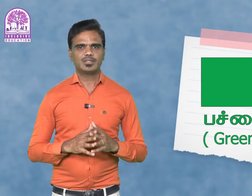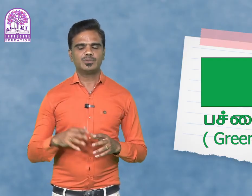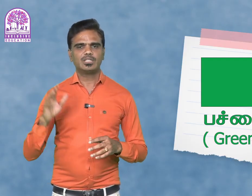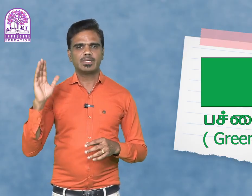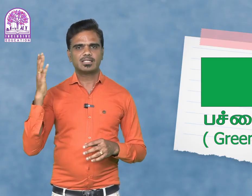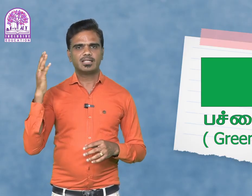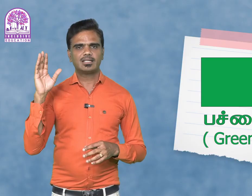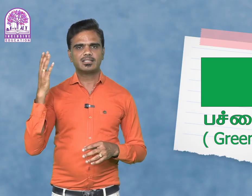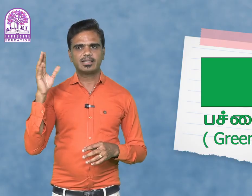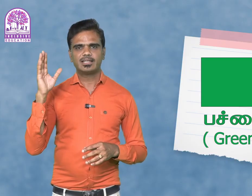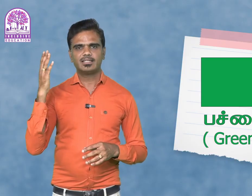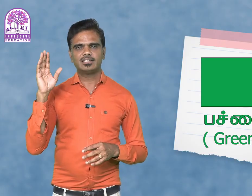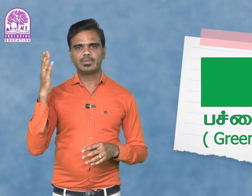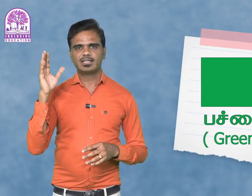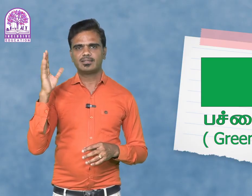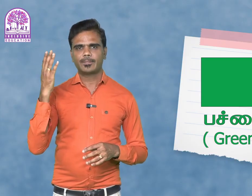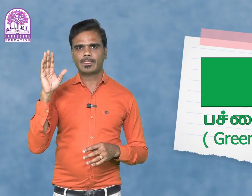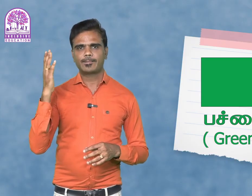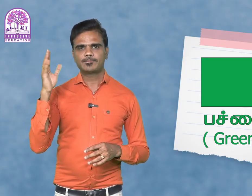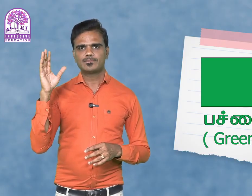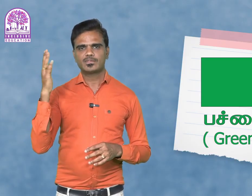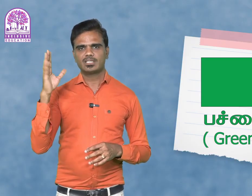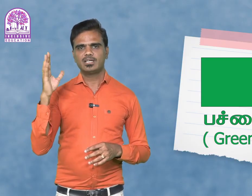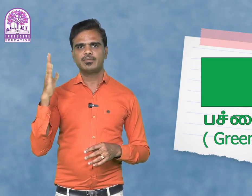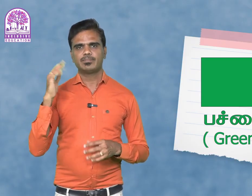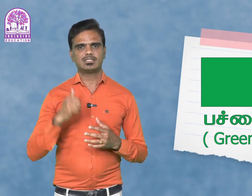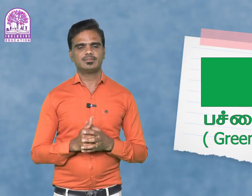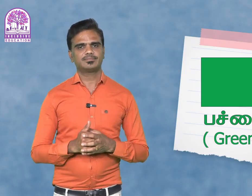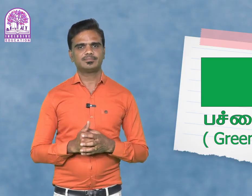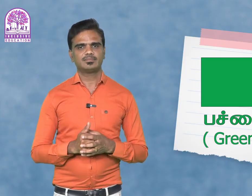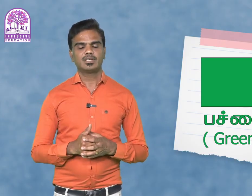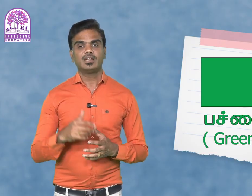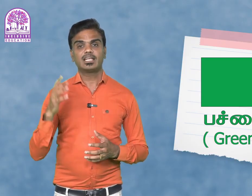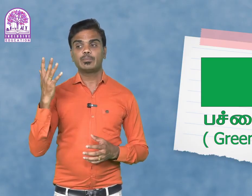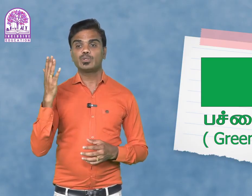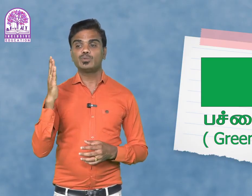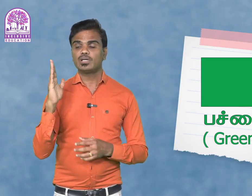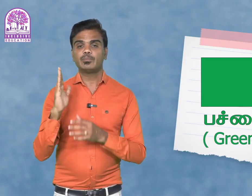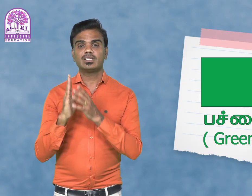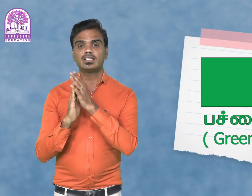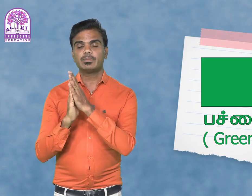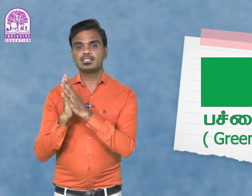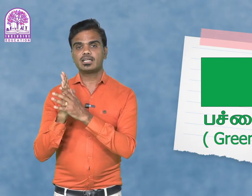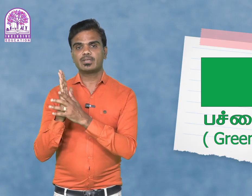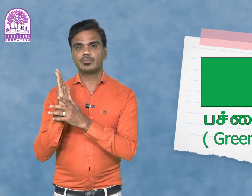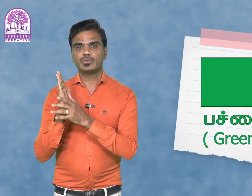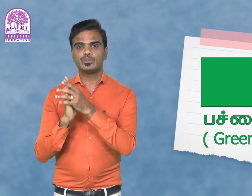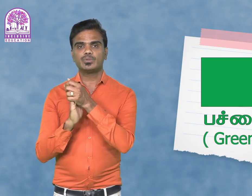இருக்கும். அந்த பச்சை கலருக்கான சைன் என்னது? இங்கே பாருங்கள், இதுதான் பச்சை. நீங்கள் என்ன பண்ணணும், அப்போ நீங்கள் இந்த பச்சை காமிக்கிறப்போ